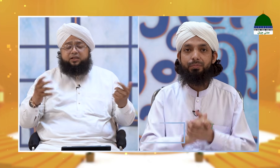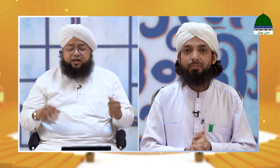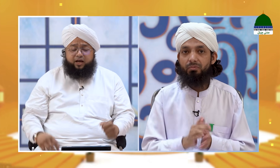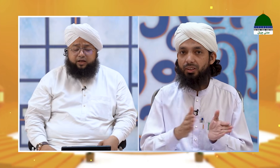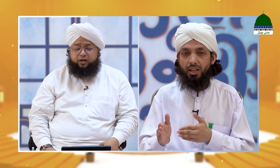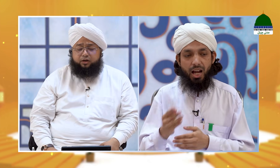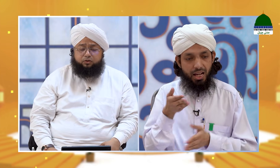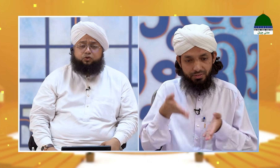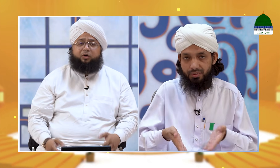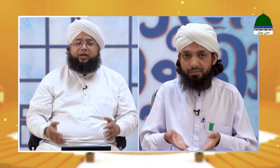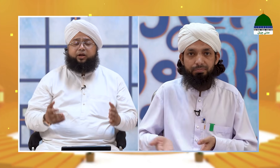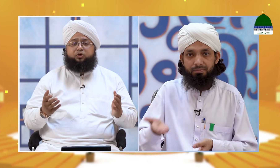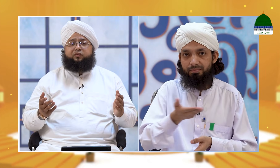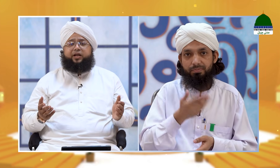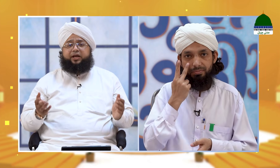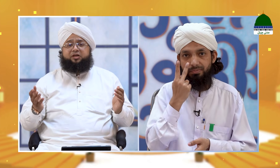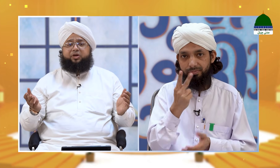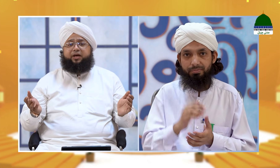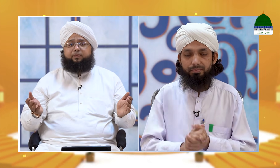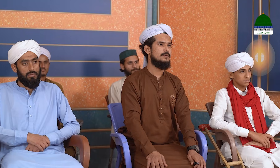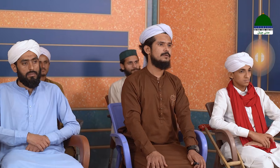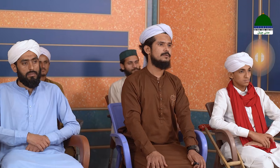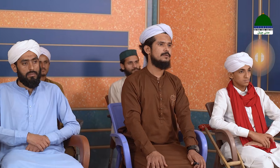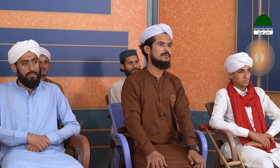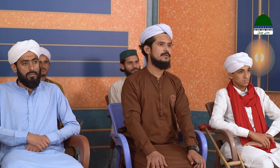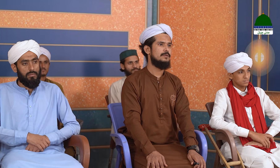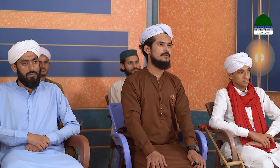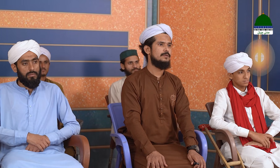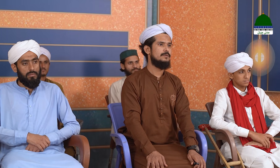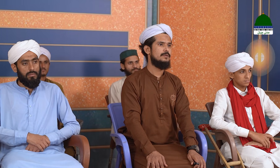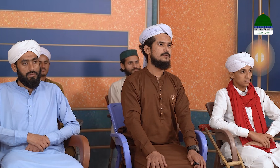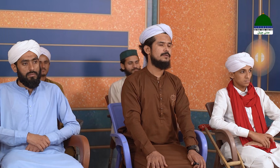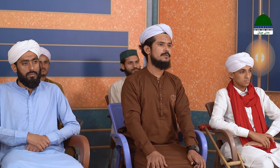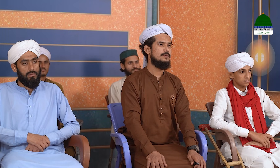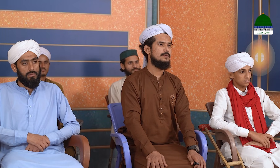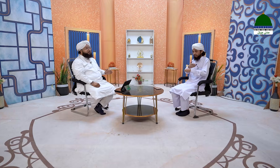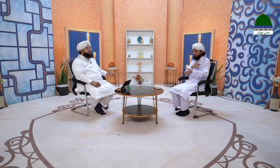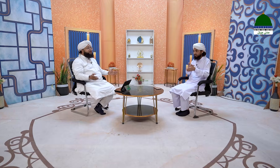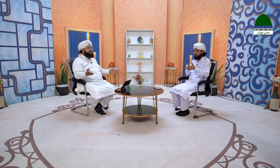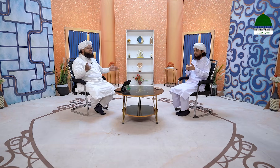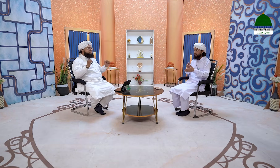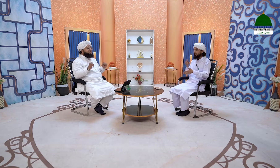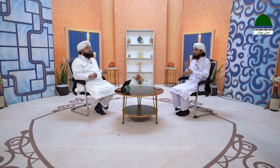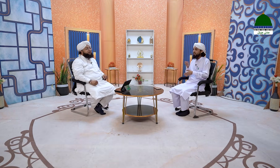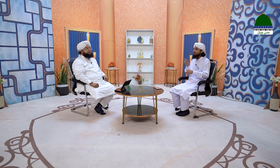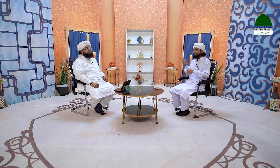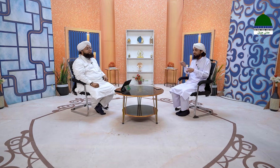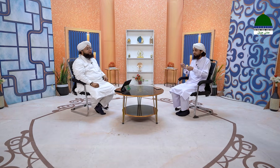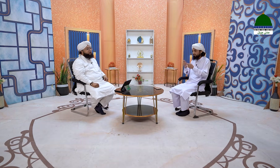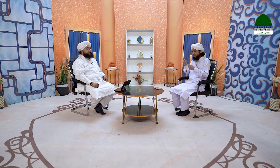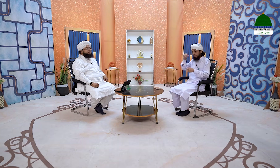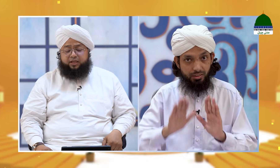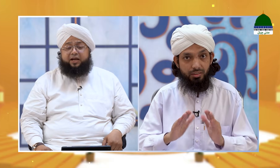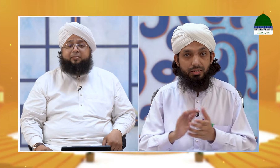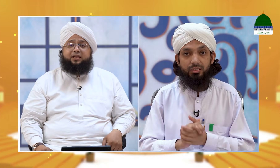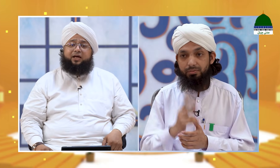کل ایک دیکھا ہے کہ جو ہمارے نوجوان ہیں، جب یہ اللہ پاک کی راہ میں سنت ابراہیمی ادا کرنے کے لیے جب جانور لاتے ہیں اپنے